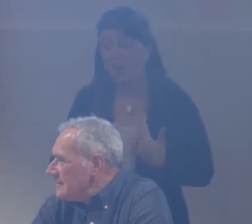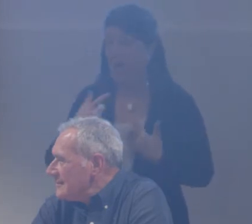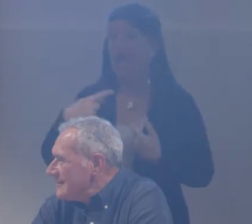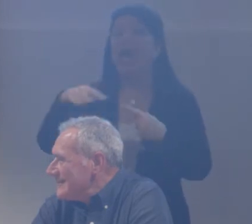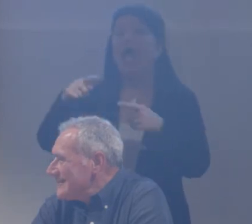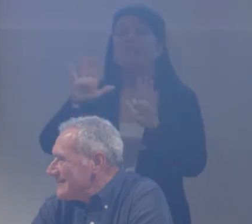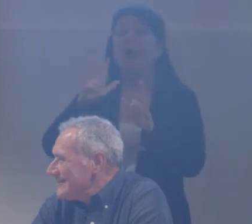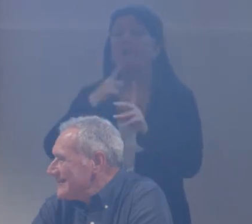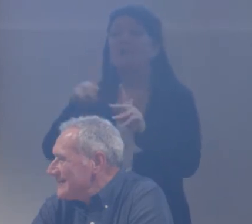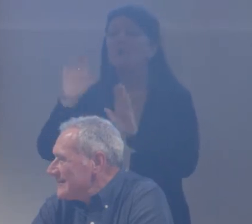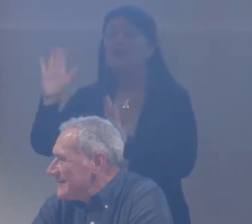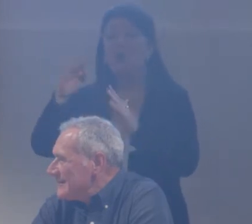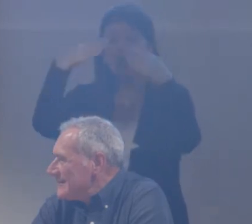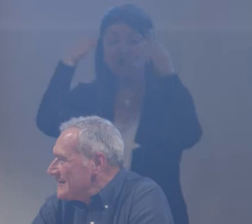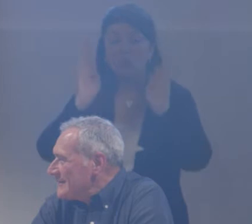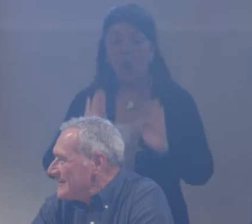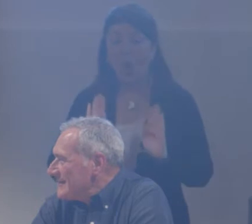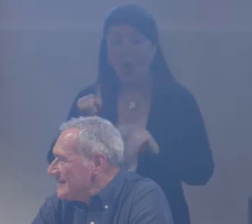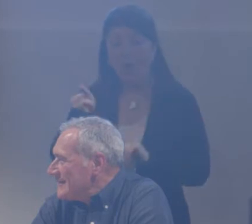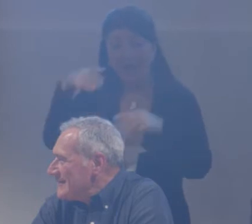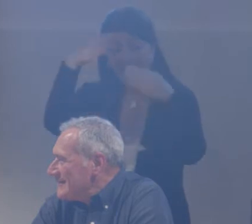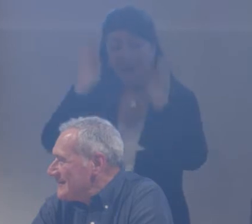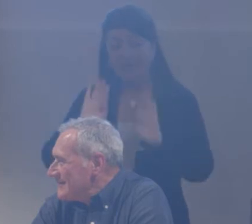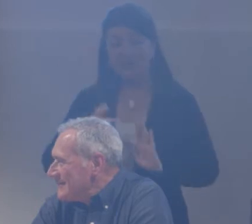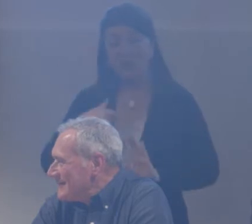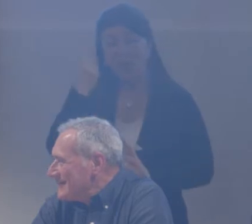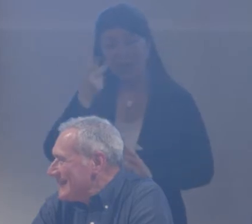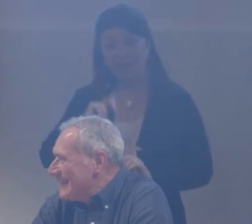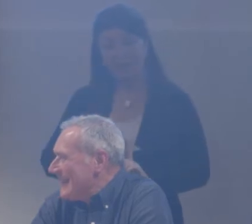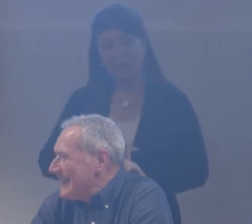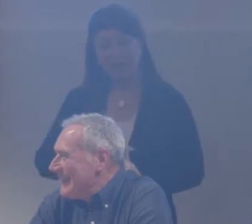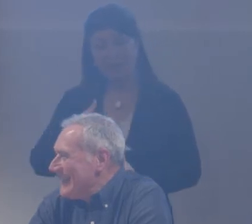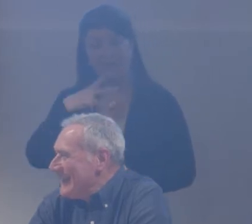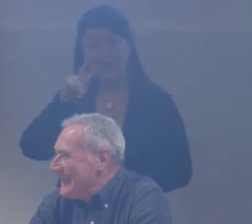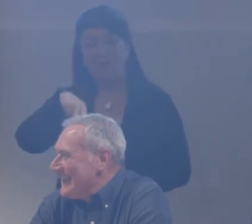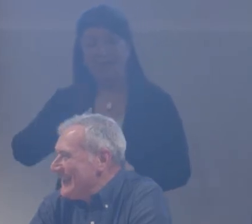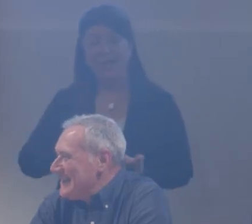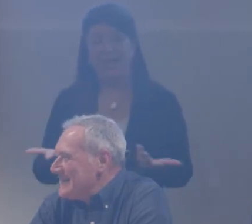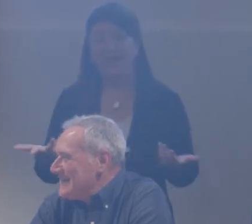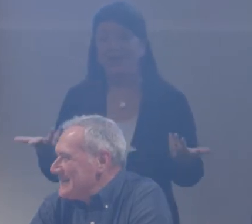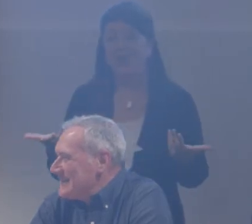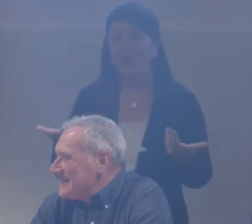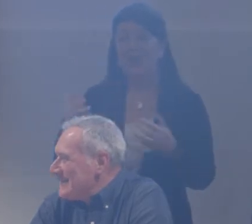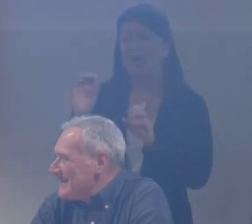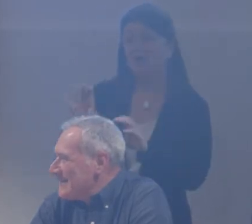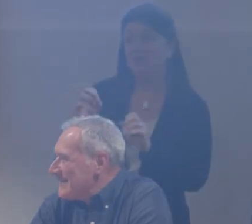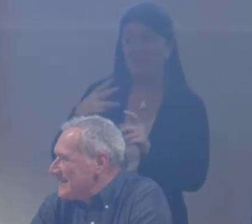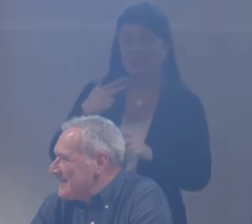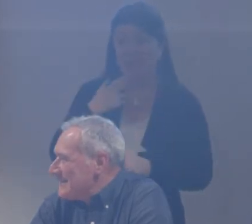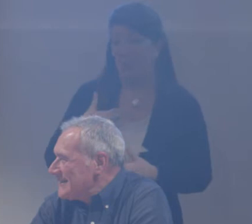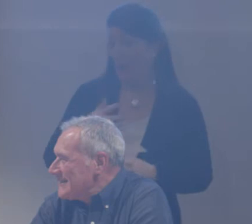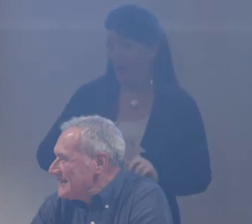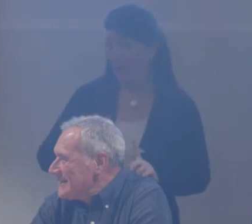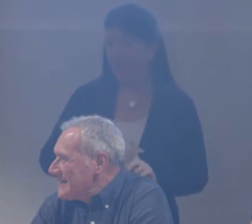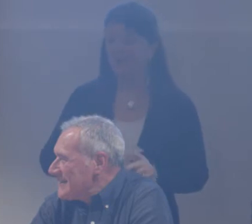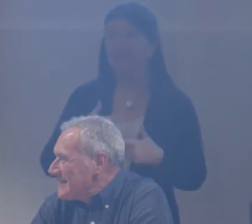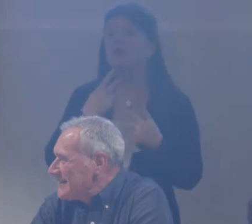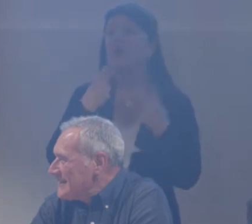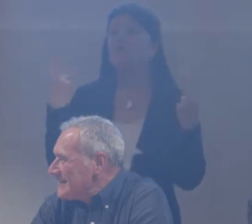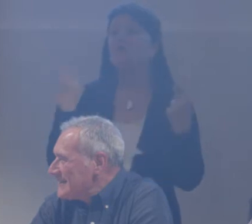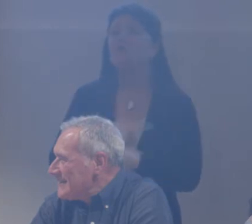quello, cioè sono cose che sicuramente esce un'intercettazione, non so perché qui c'è, però non credo, non mi sembrava, ma non